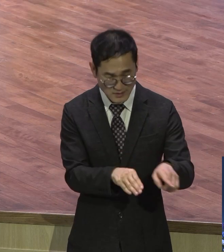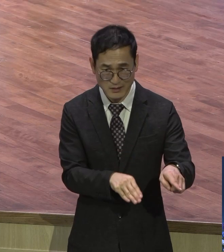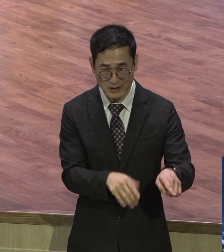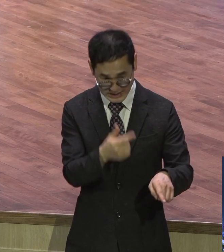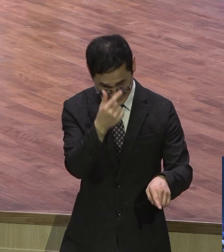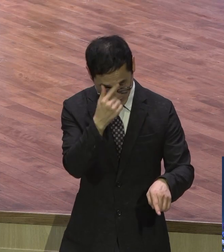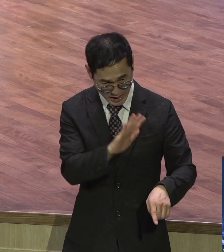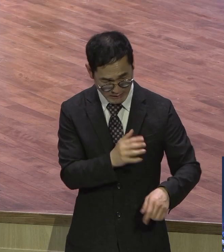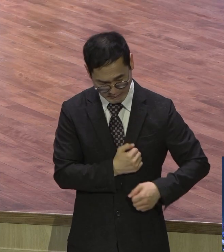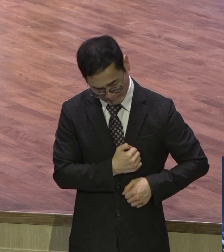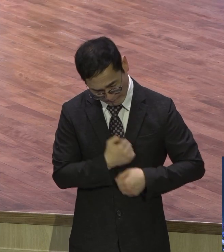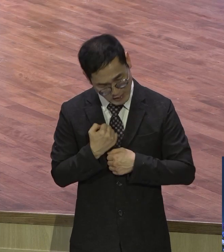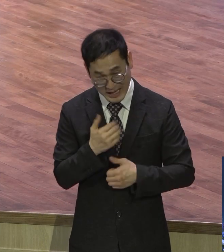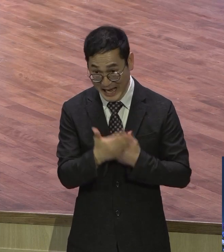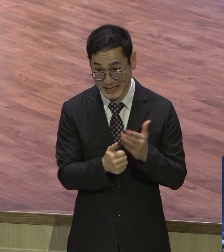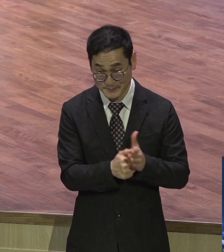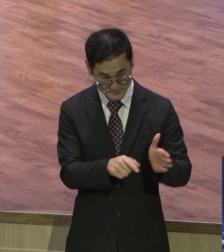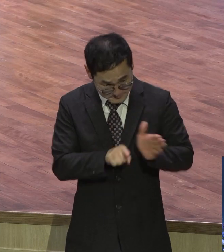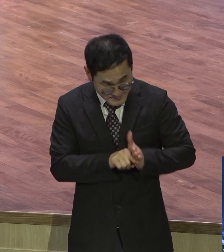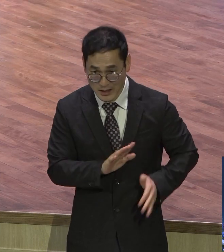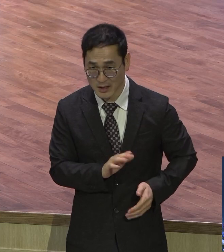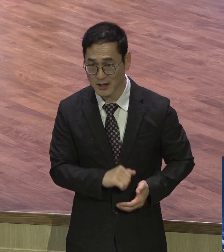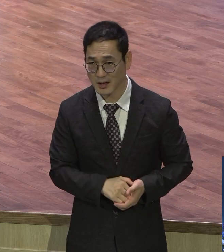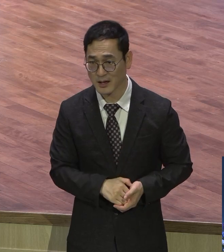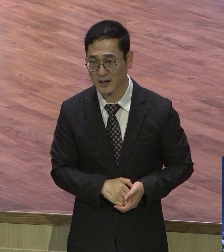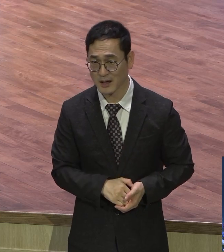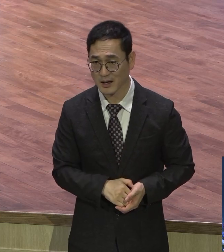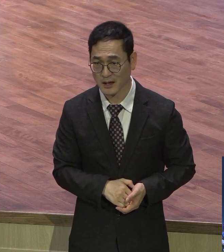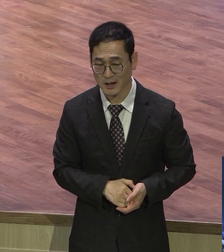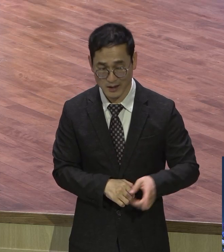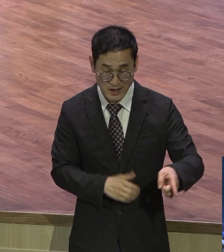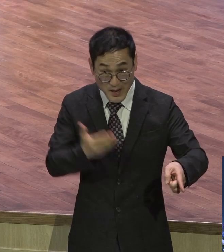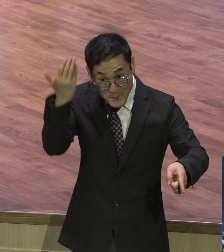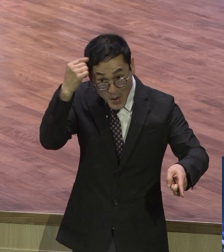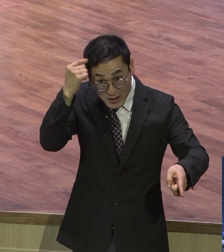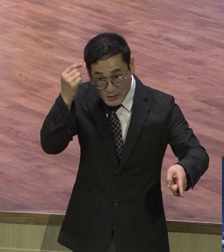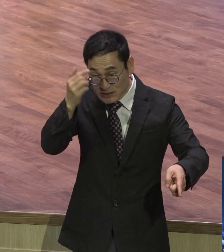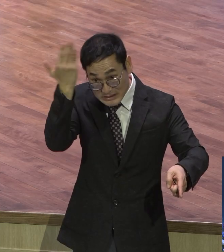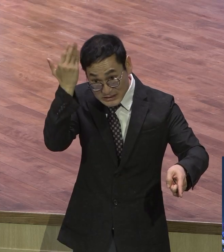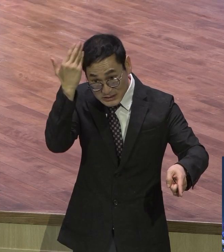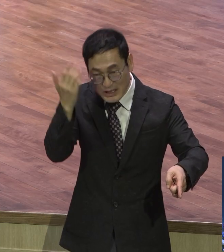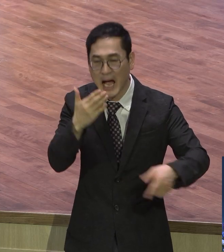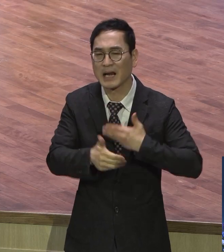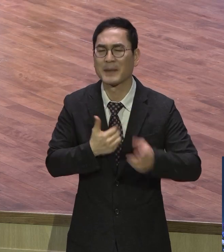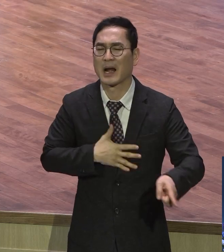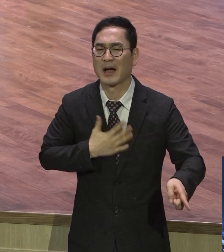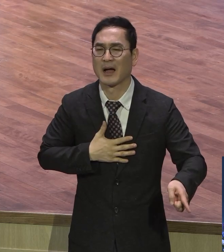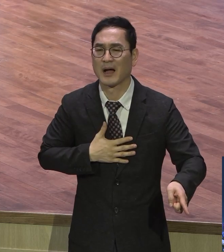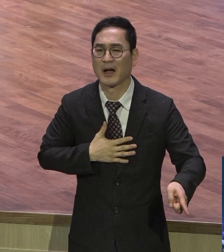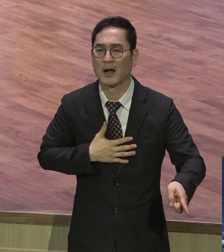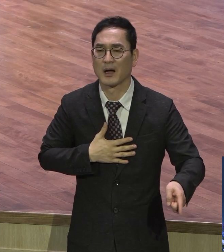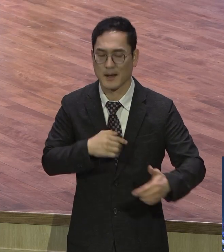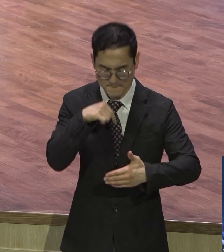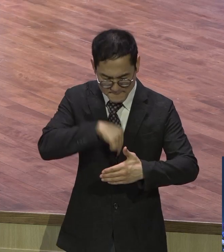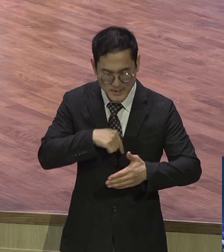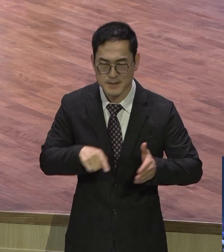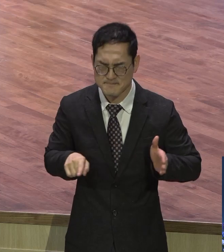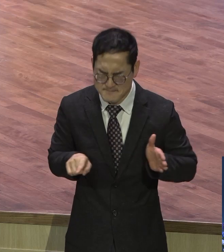하나님은 의지 안해요 지식 조금만 알아요 실제로 정말